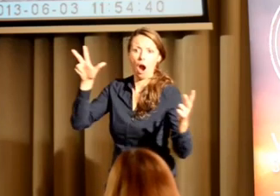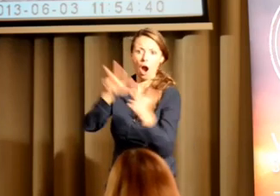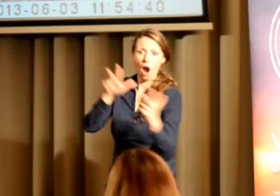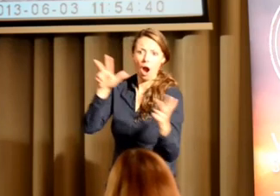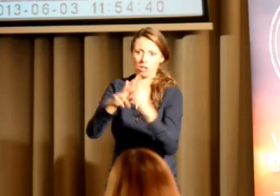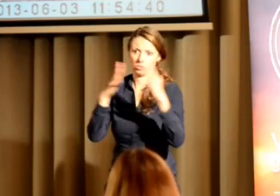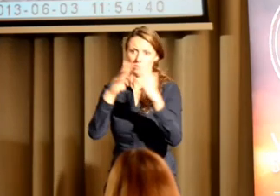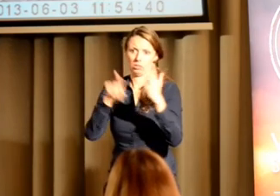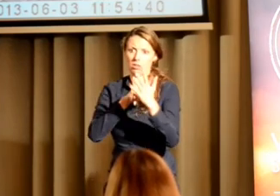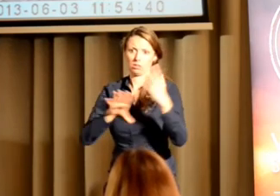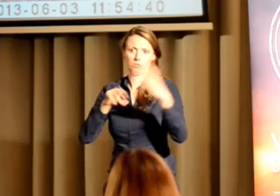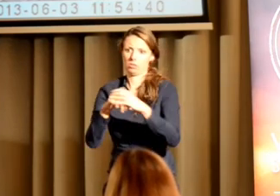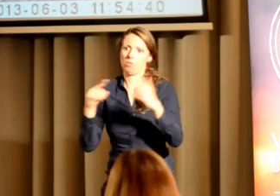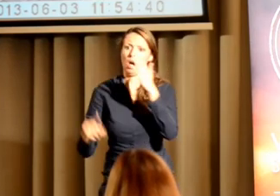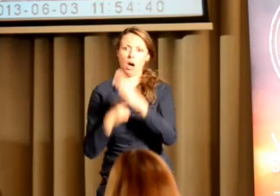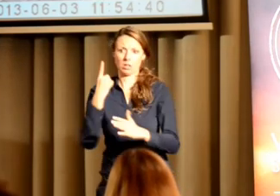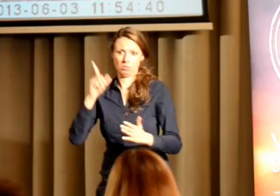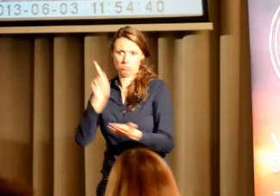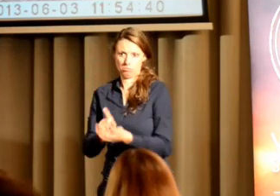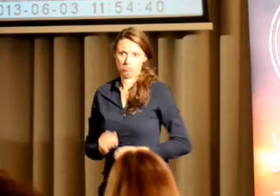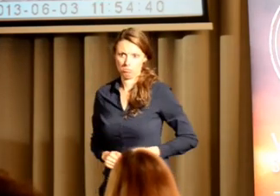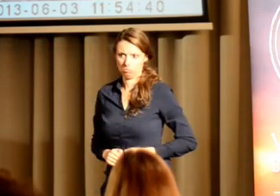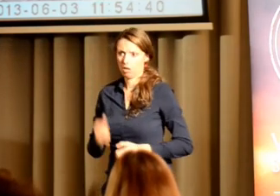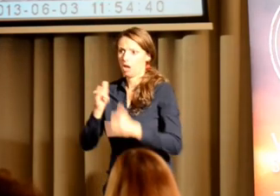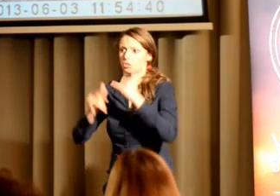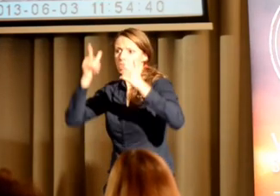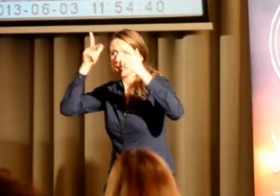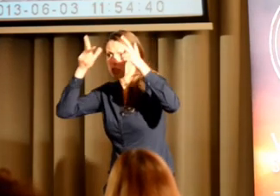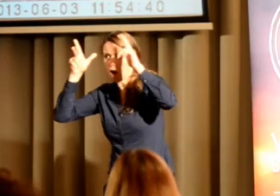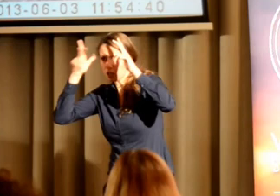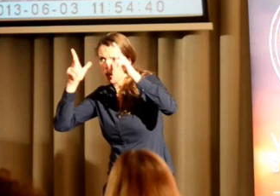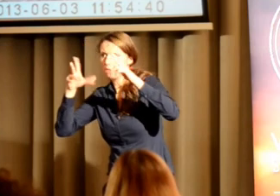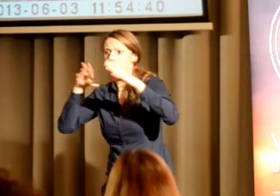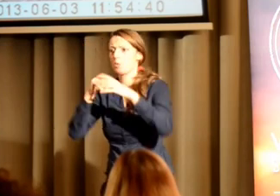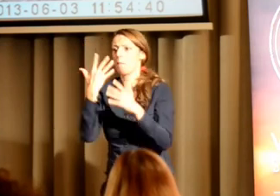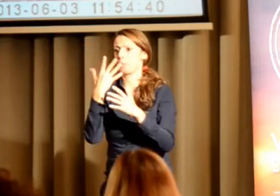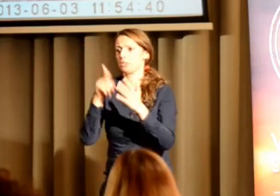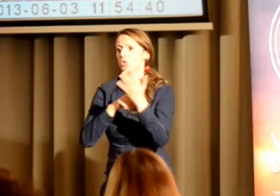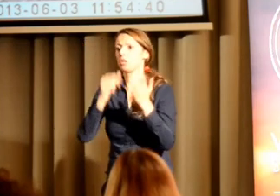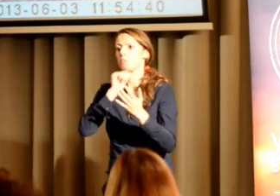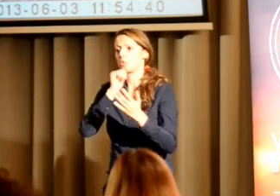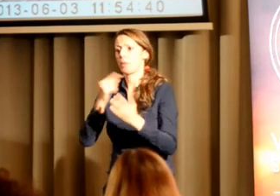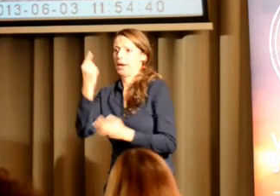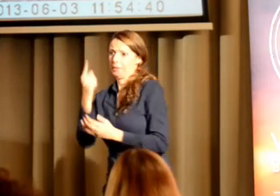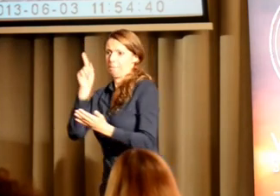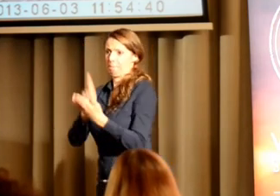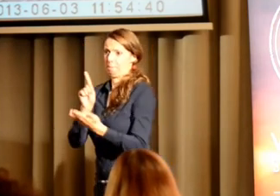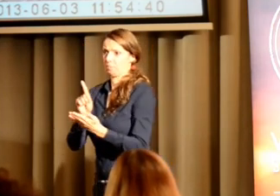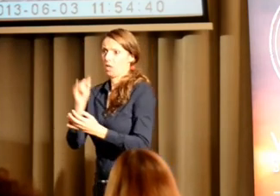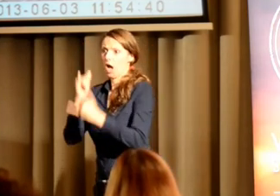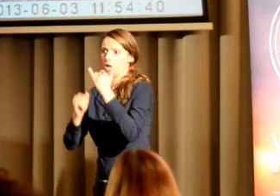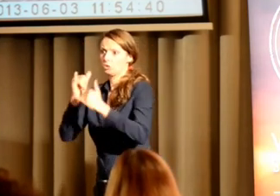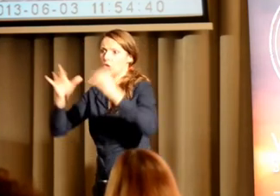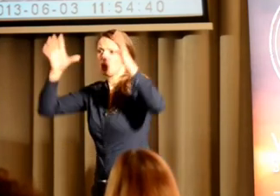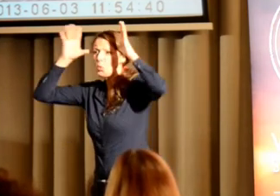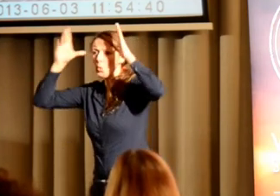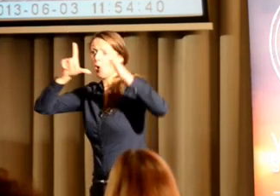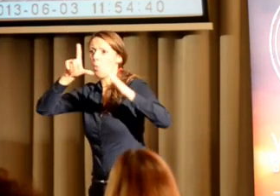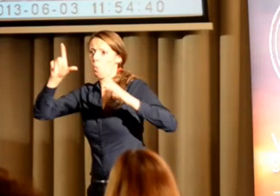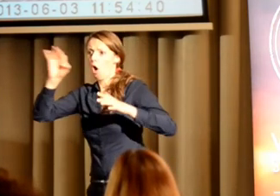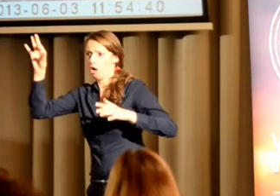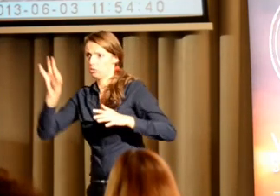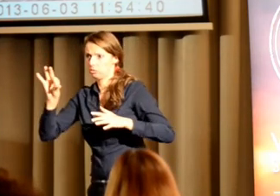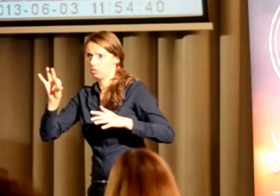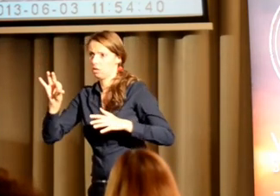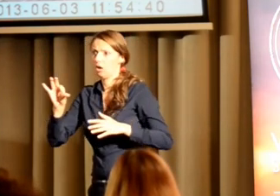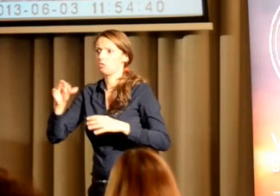jelenie. Jeśli się poluje na sarnę, no to 1 na 5 przypadków, a jeśli na łosia, to 1 na 20 przypadków. No bo łoś jest